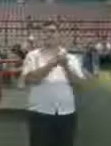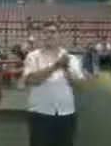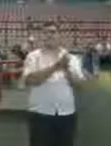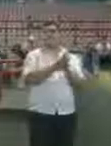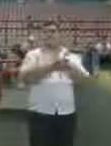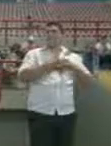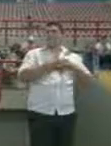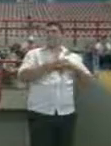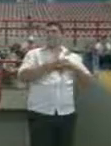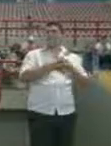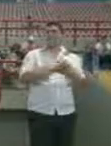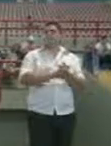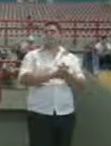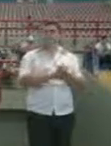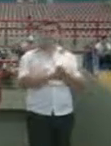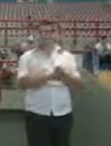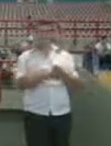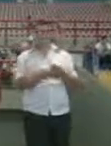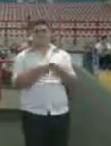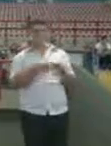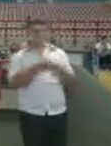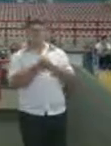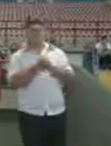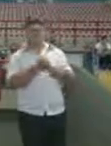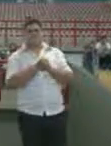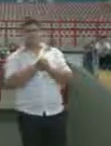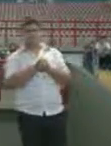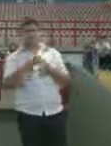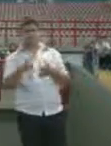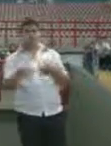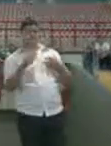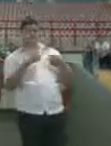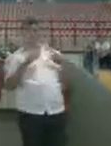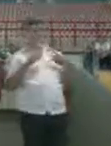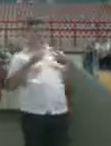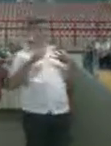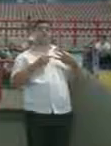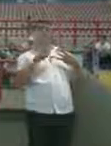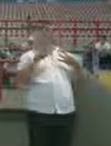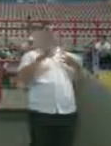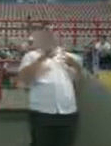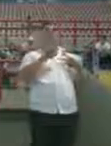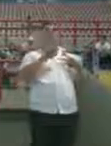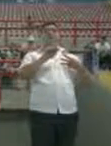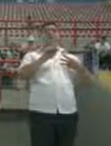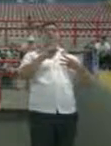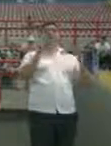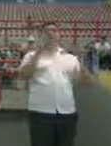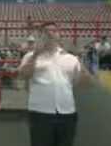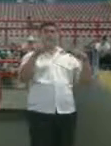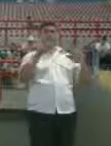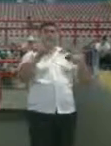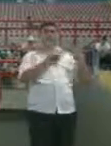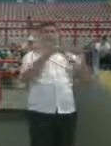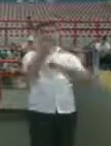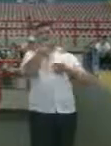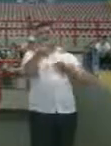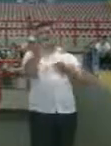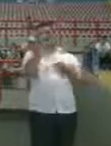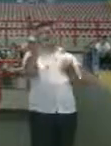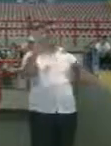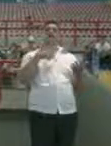nível de recursos naturais, o carvão, petróleo e gás pode ser usado também na geração de energia das termoelétricas,